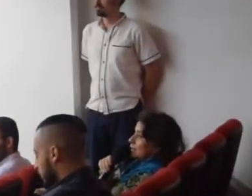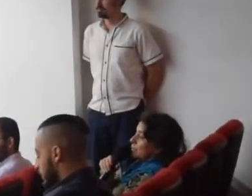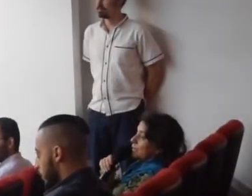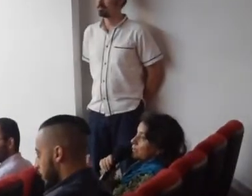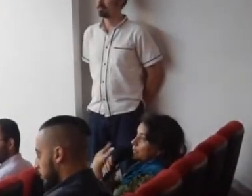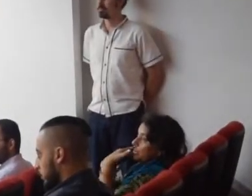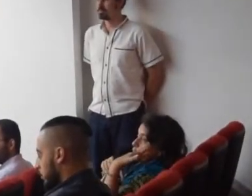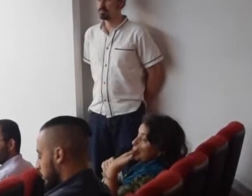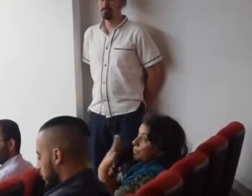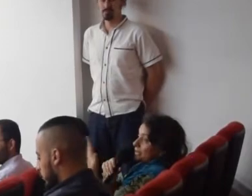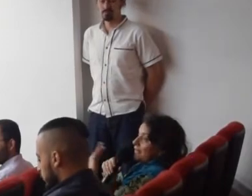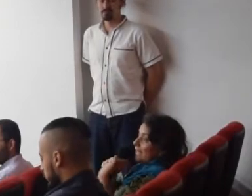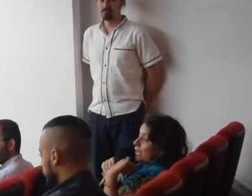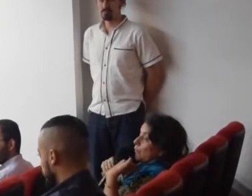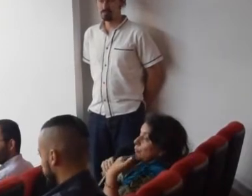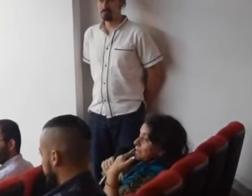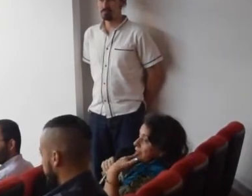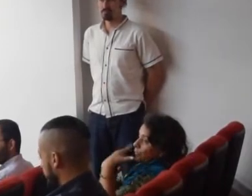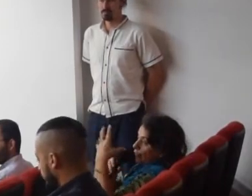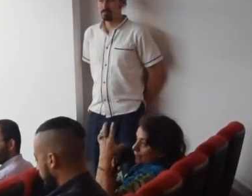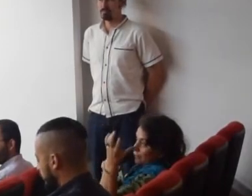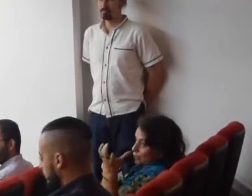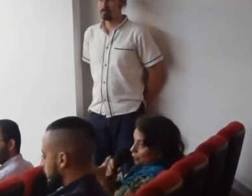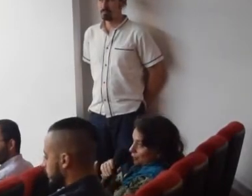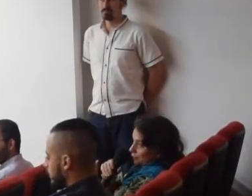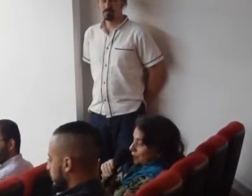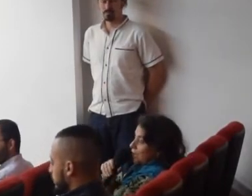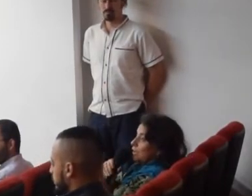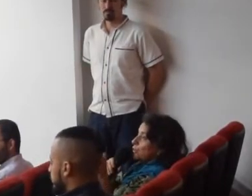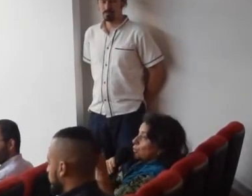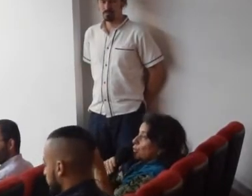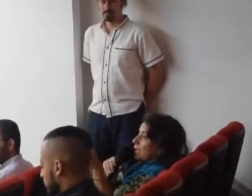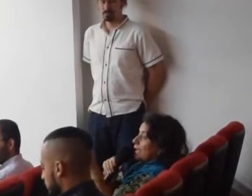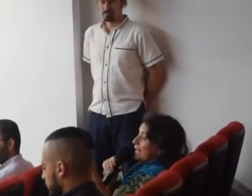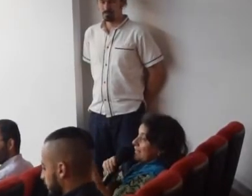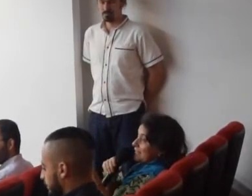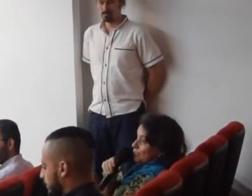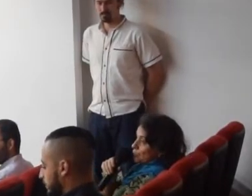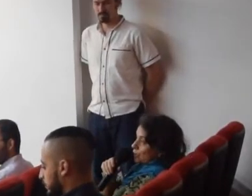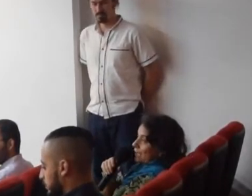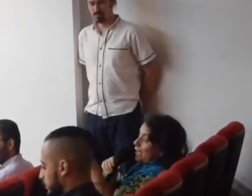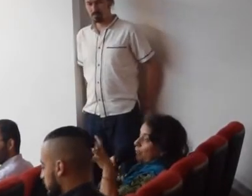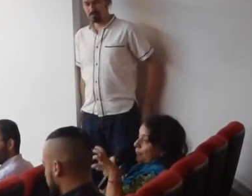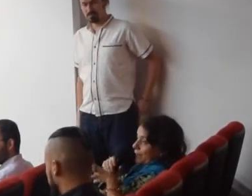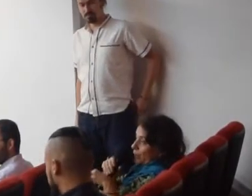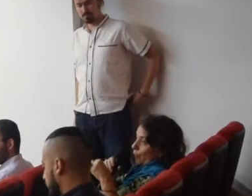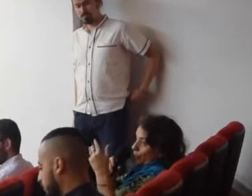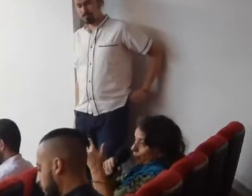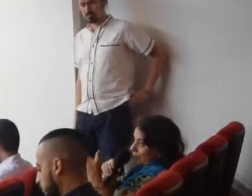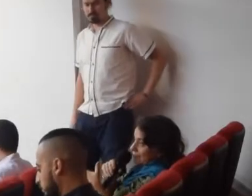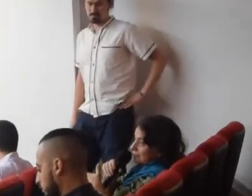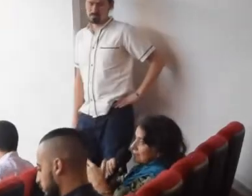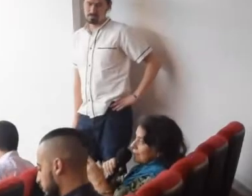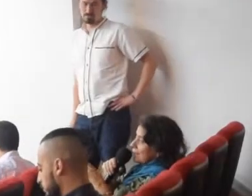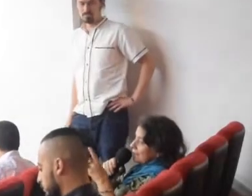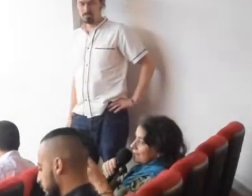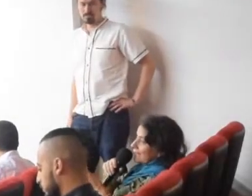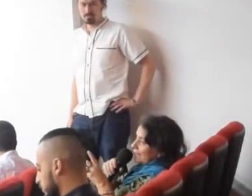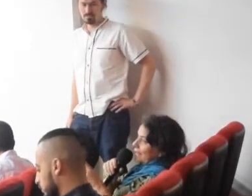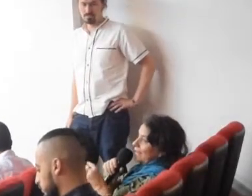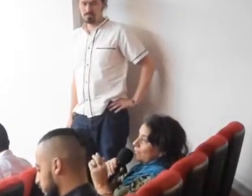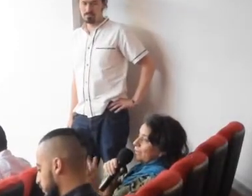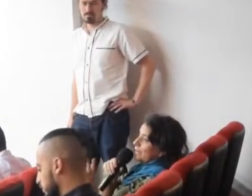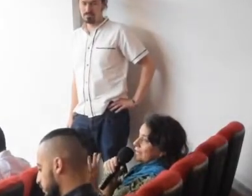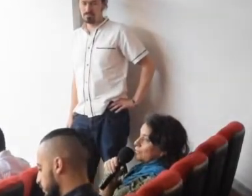permanencia, porque eso también nos permite tener una visión no solo institucional, pero más